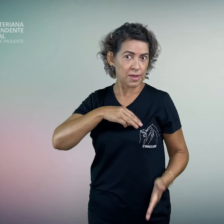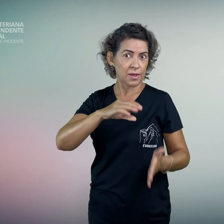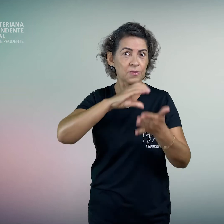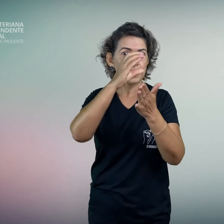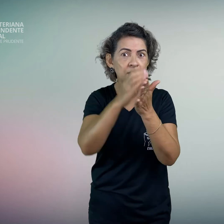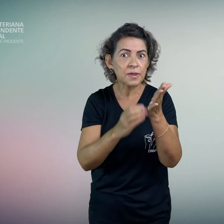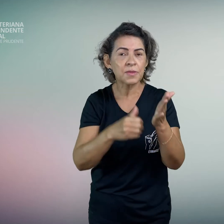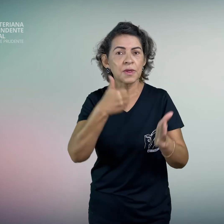3.